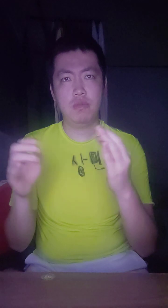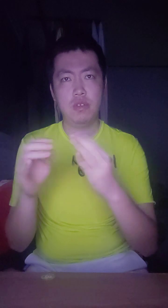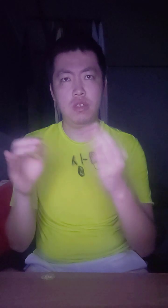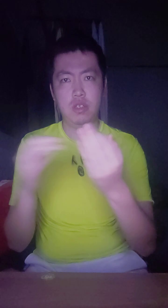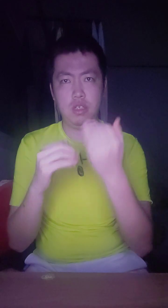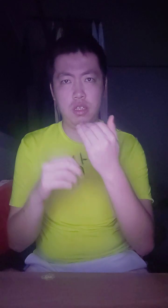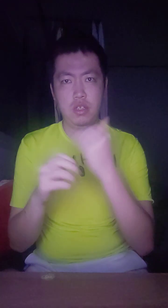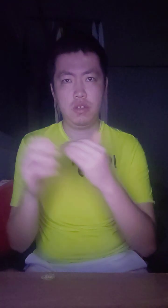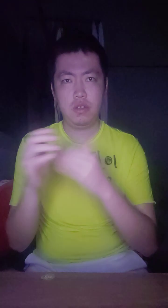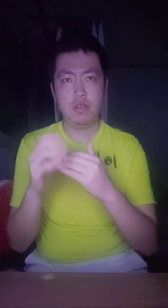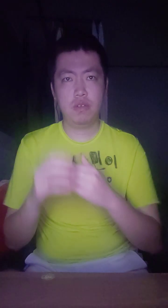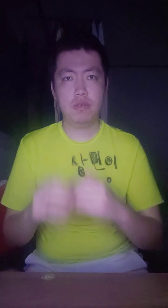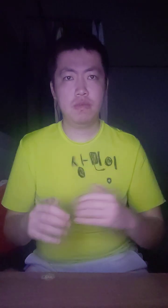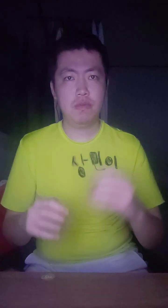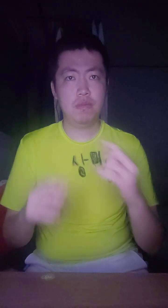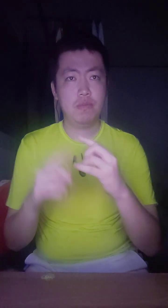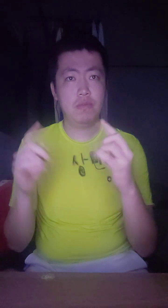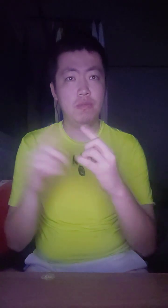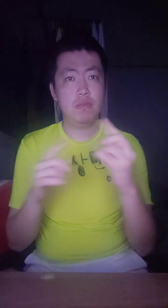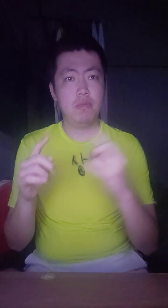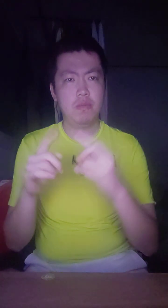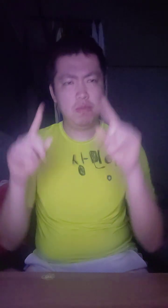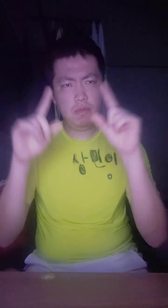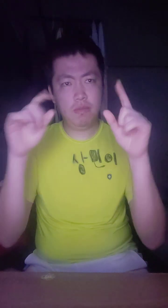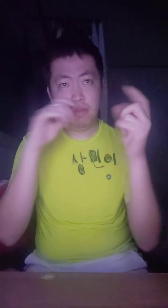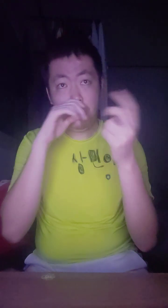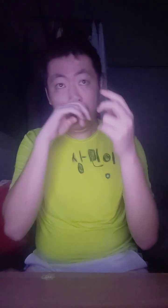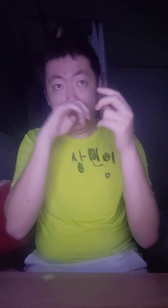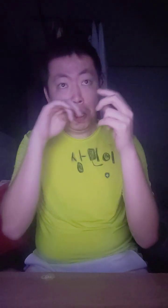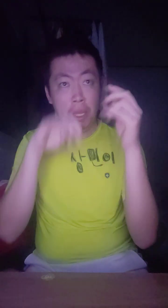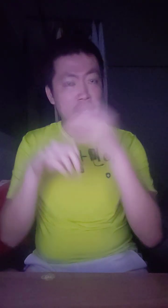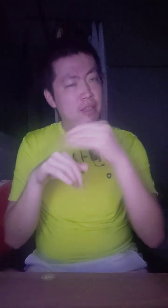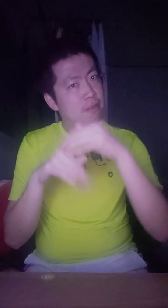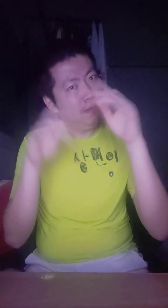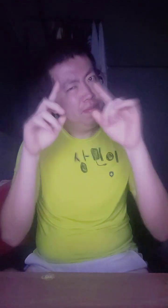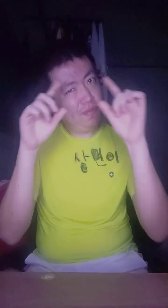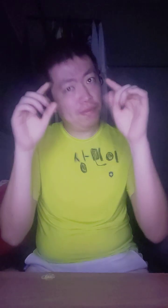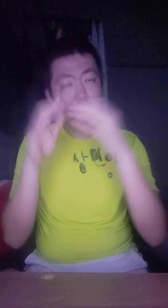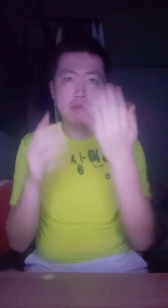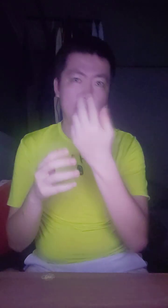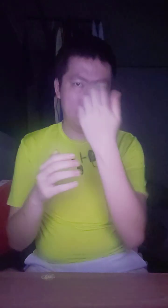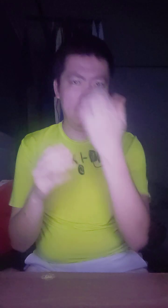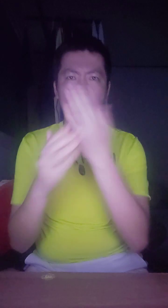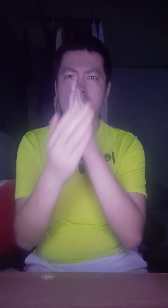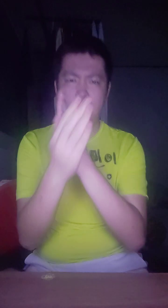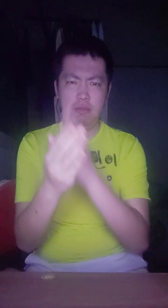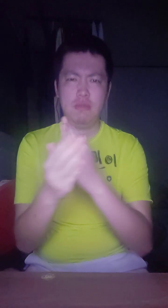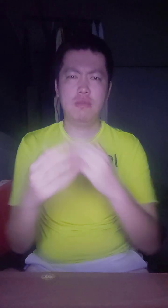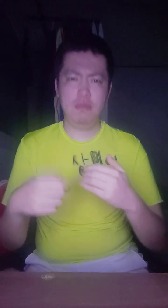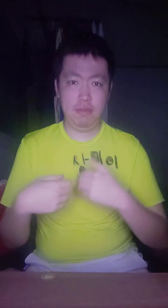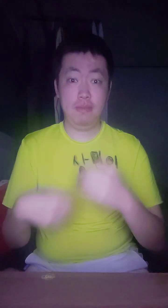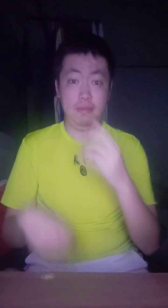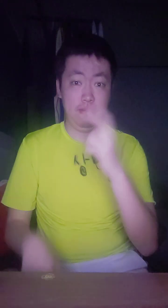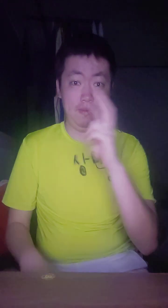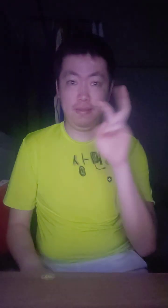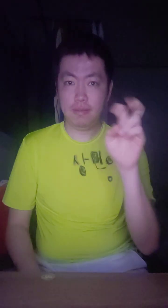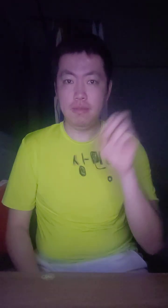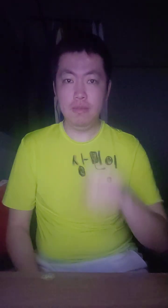촬영했습니다. 소속 기관이 몰래 카메라 탐지기로 불법 촬영 점검을 하지 않는다는 점을 노렸습니다.